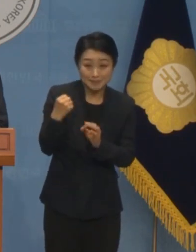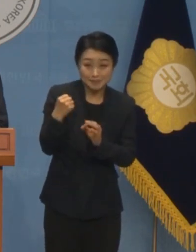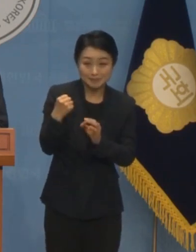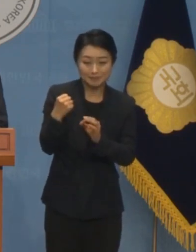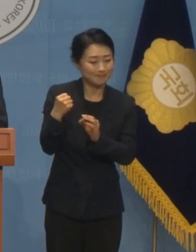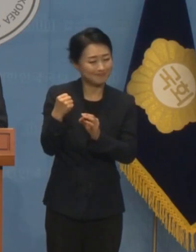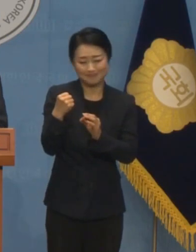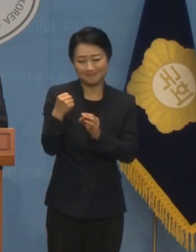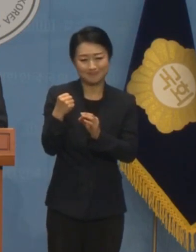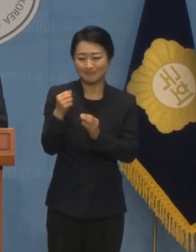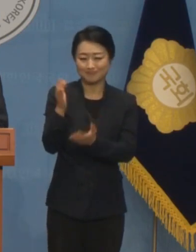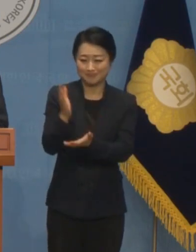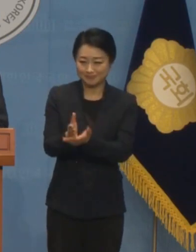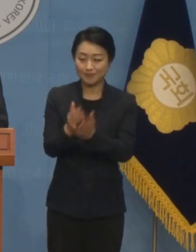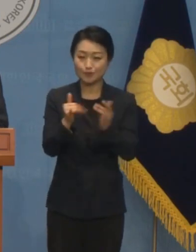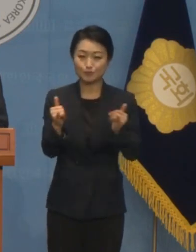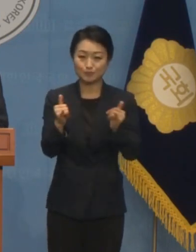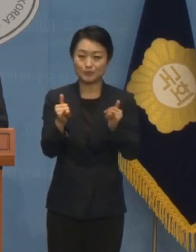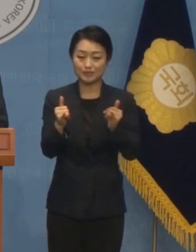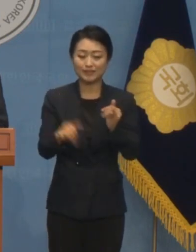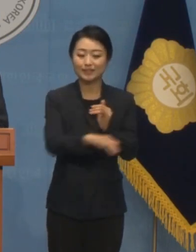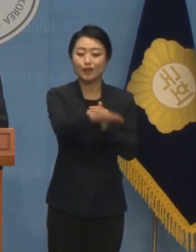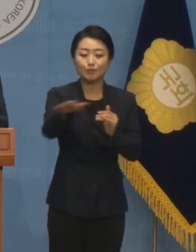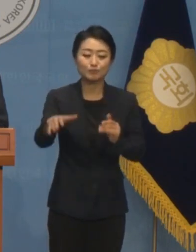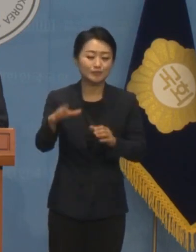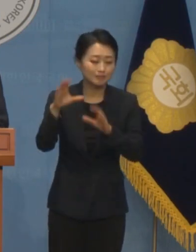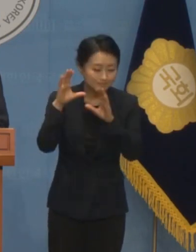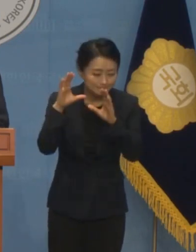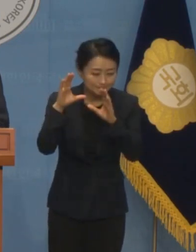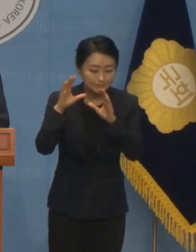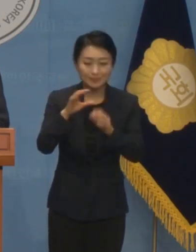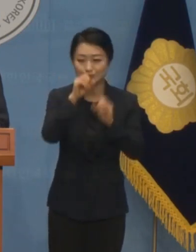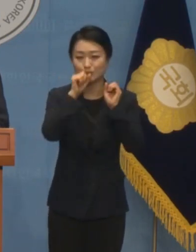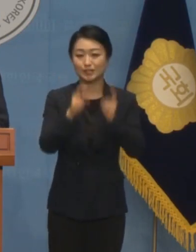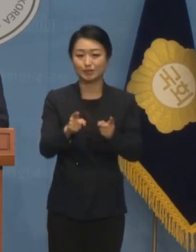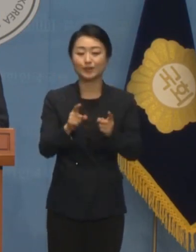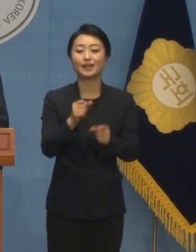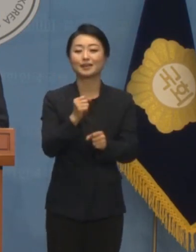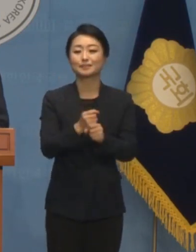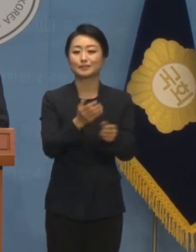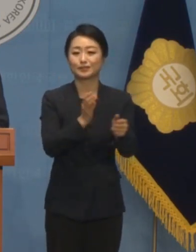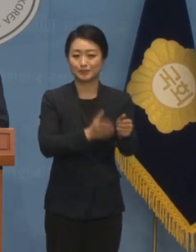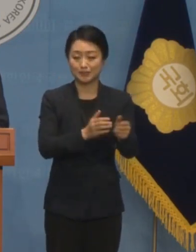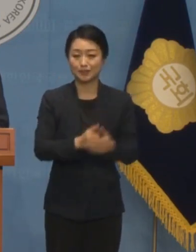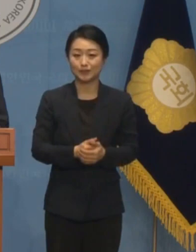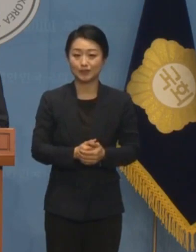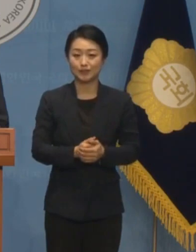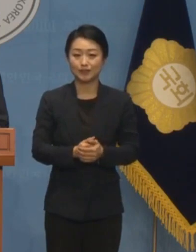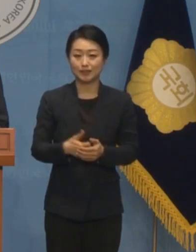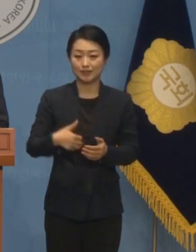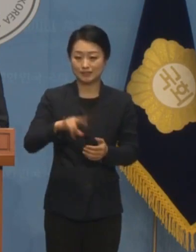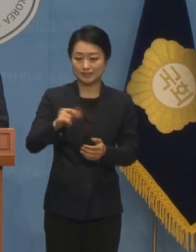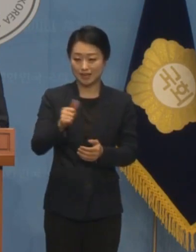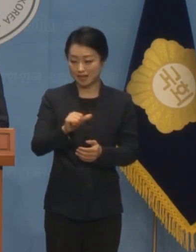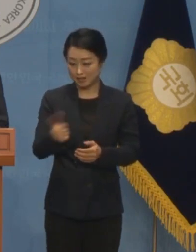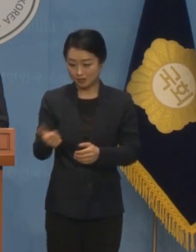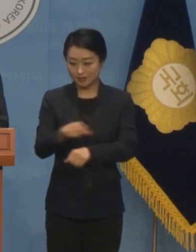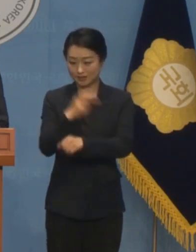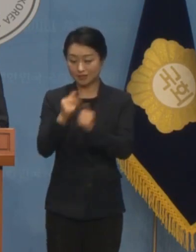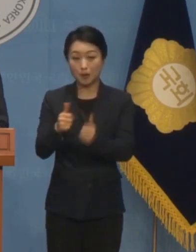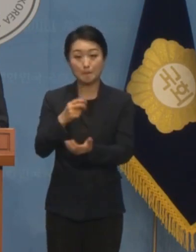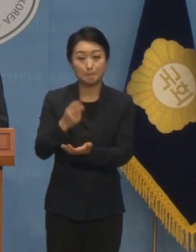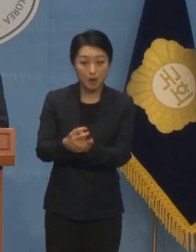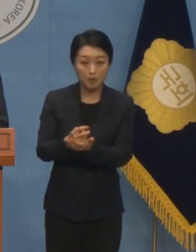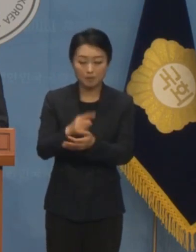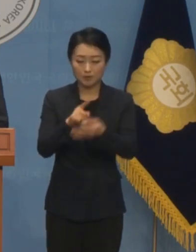목소리에 귀를 여는 계기가 되기를 바랍니다. 특히 순직해병 특검법, 김건희 여사